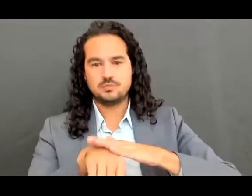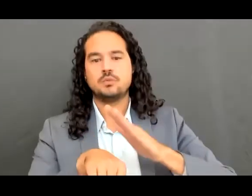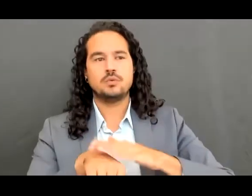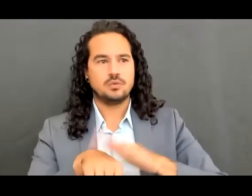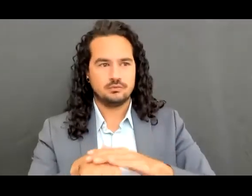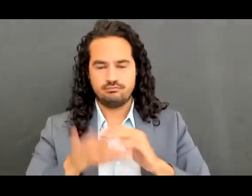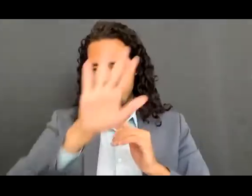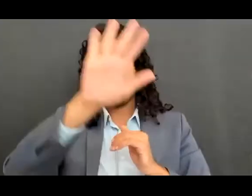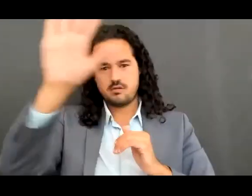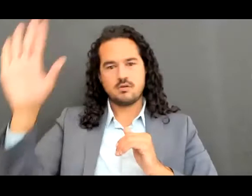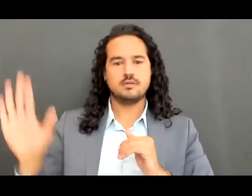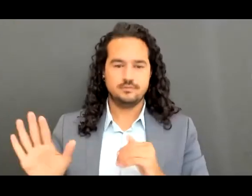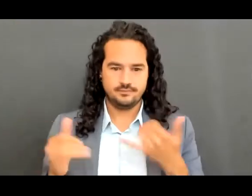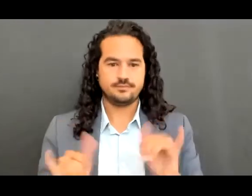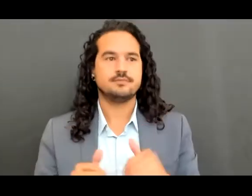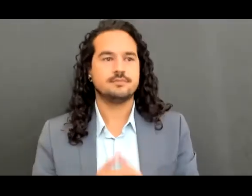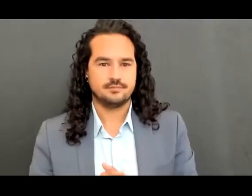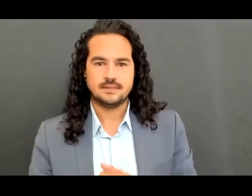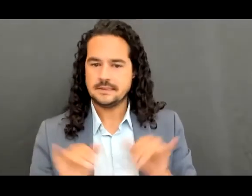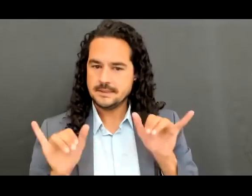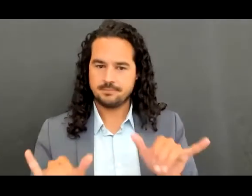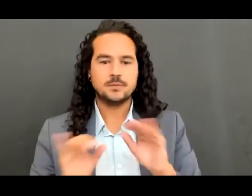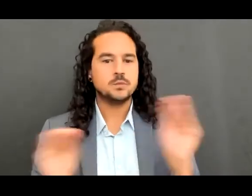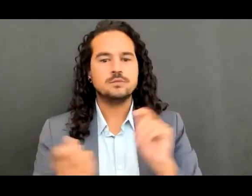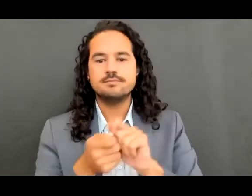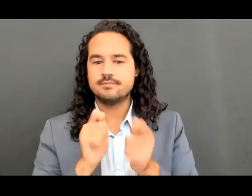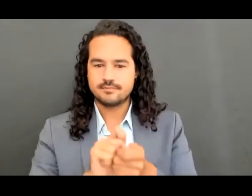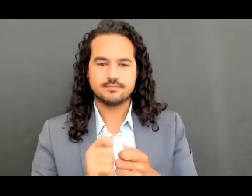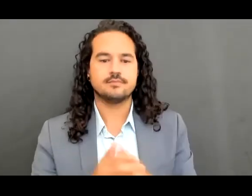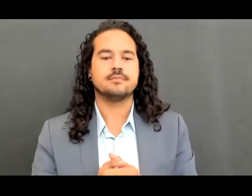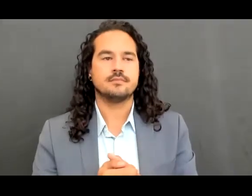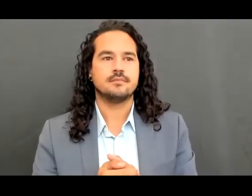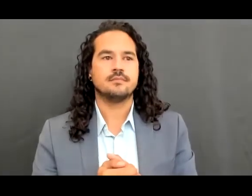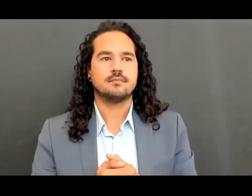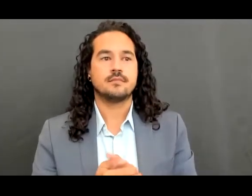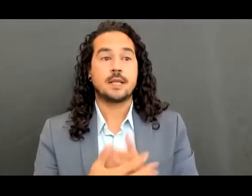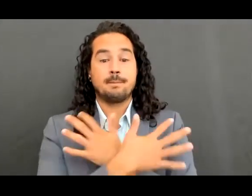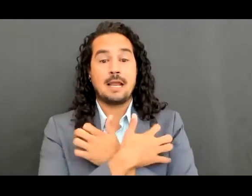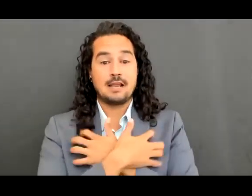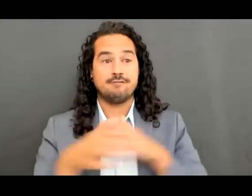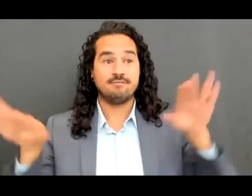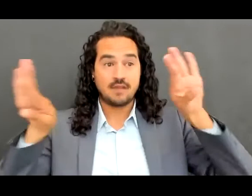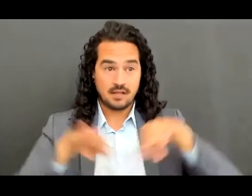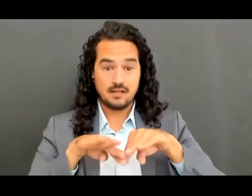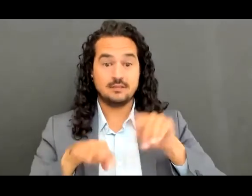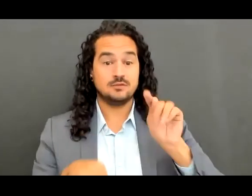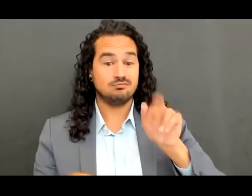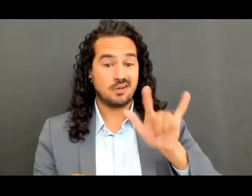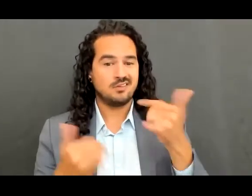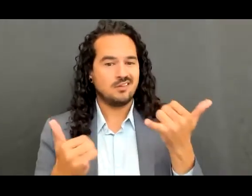El camino de Bear Valley está cerrada, lleva una semana cerrado hasta la carretera